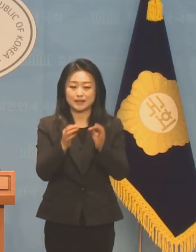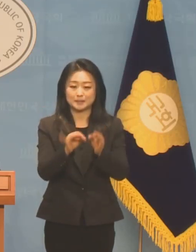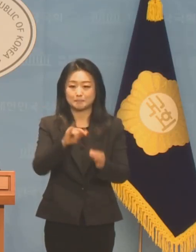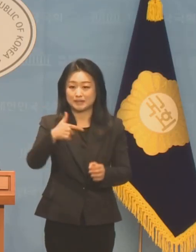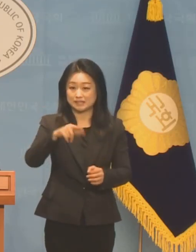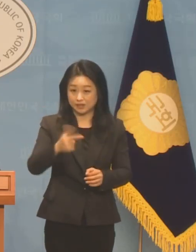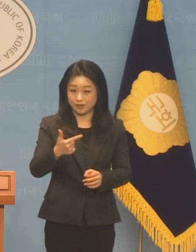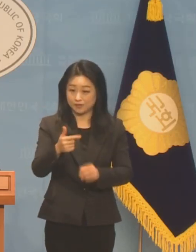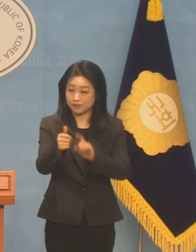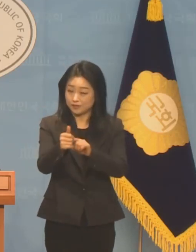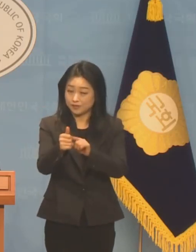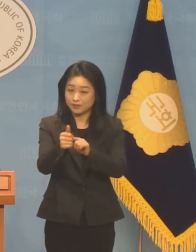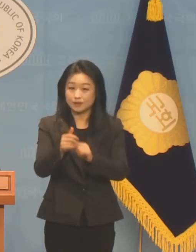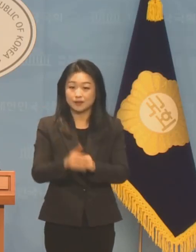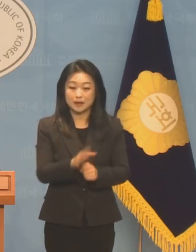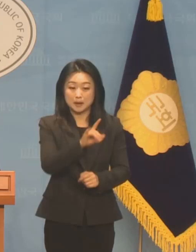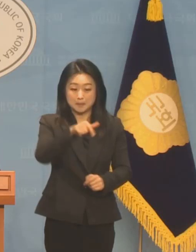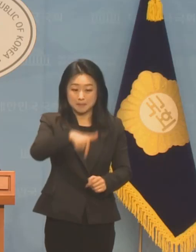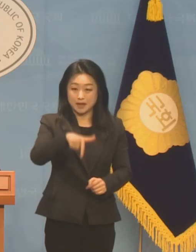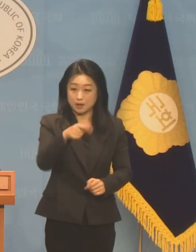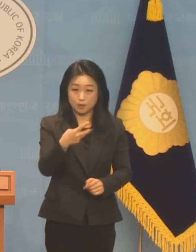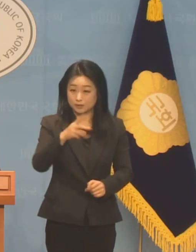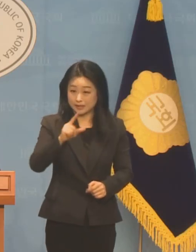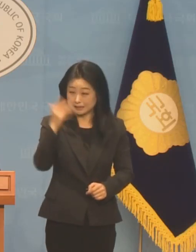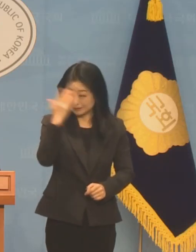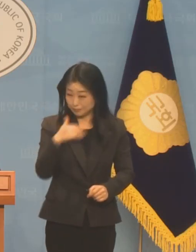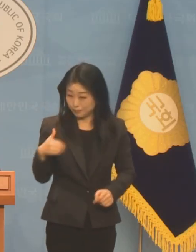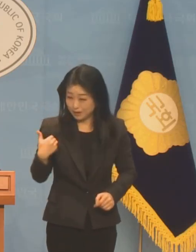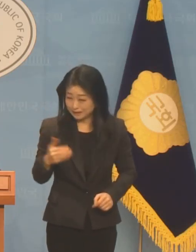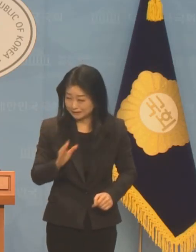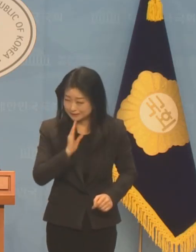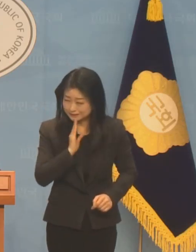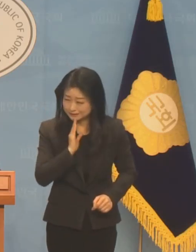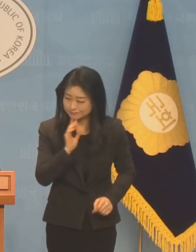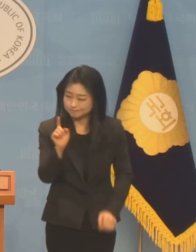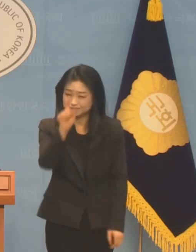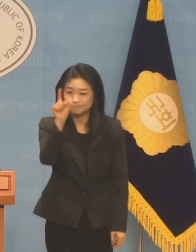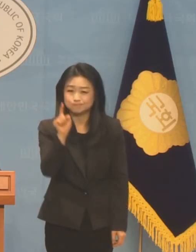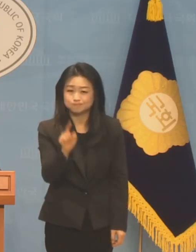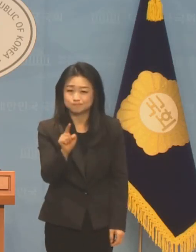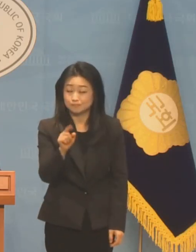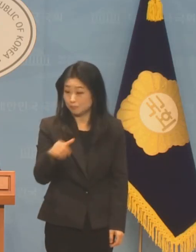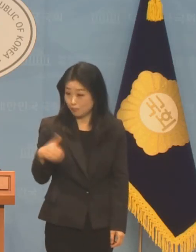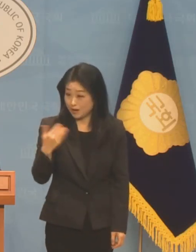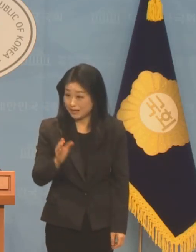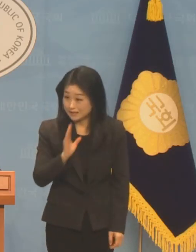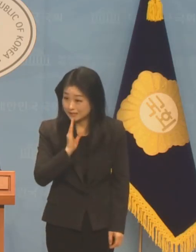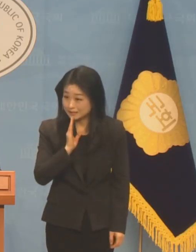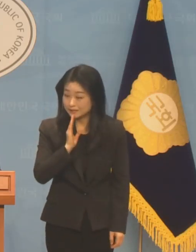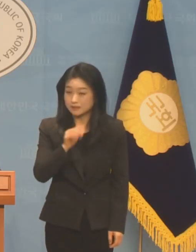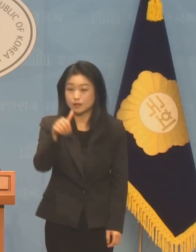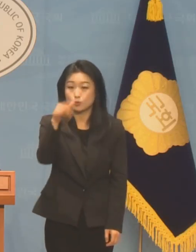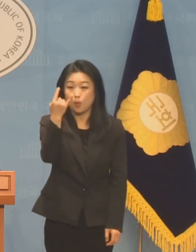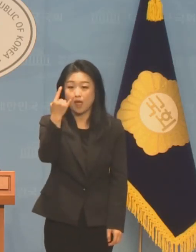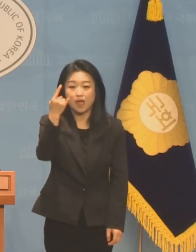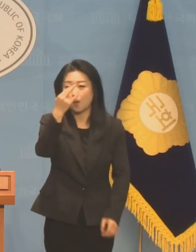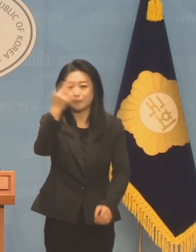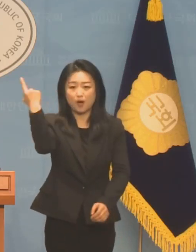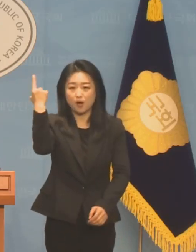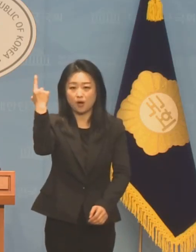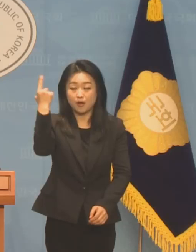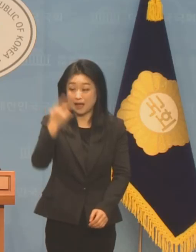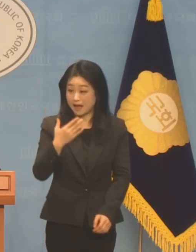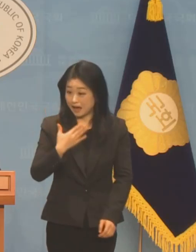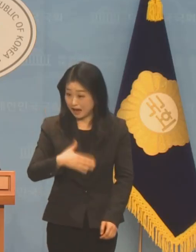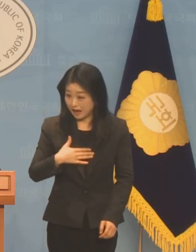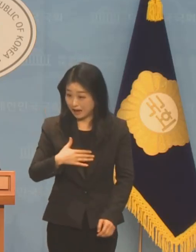무엇인지, 반공청년단이 무엇인지 모를 수가 있습니까? 몰랐다면 뇌가 없는 것이고